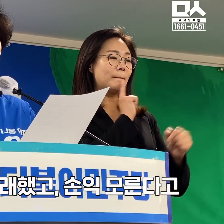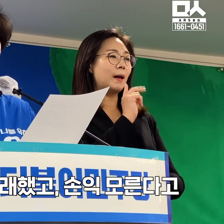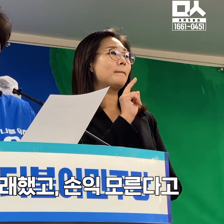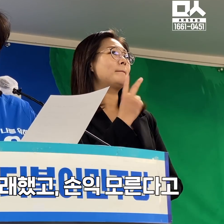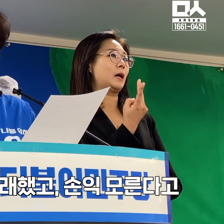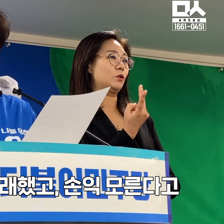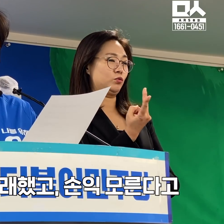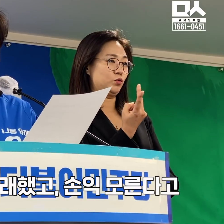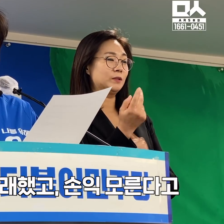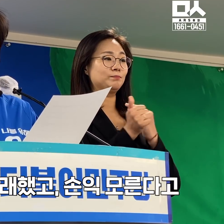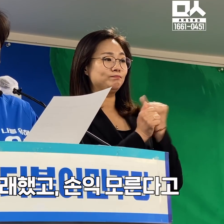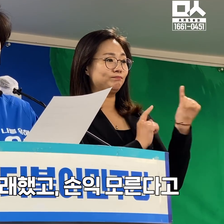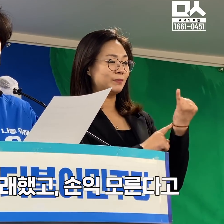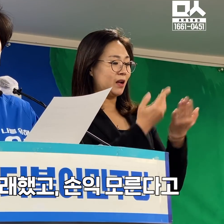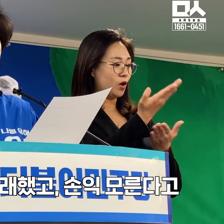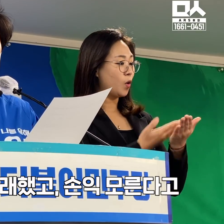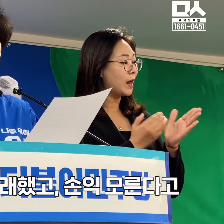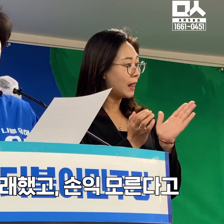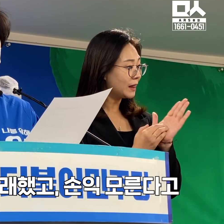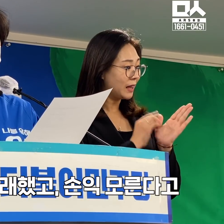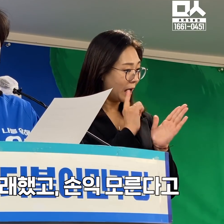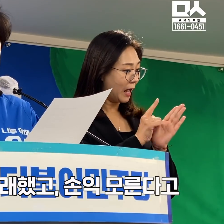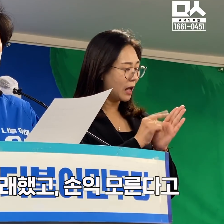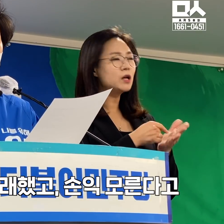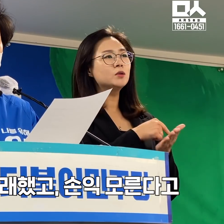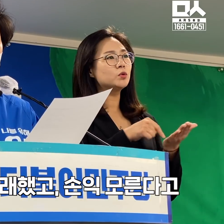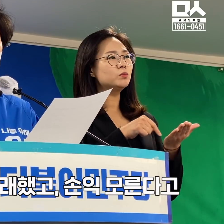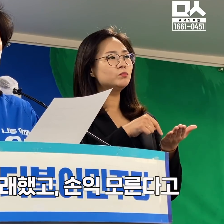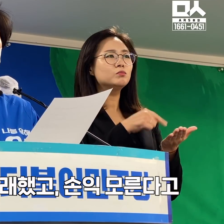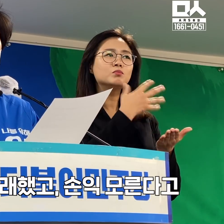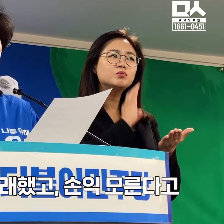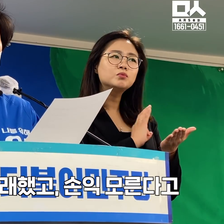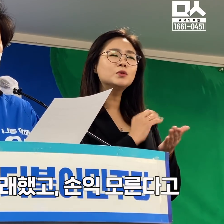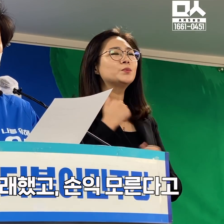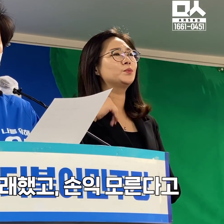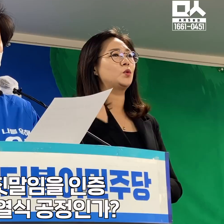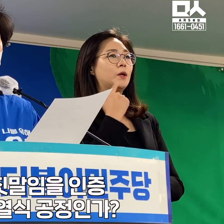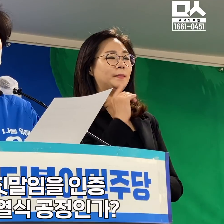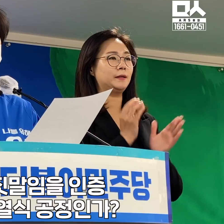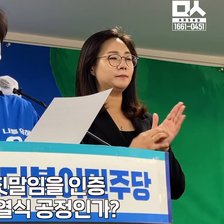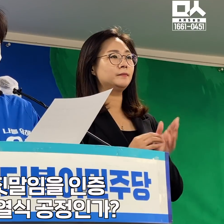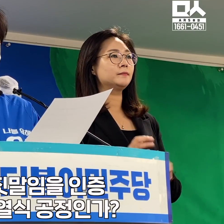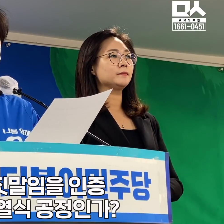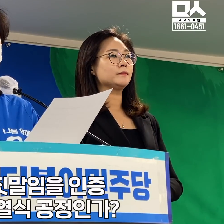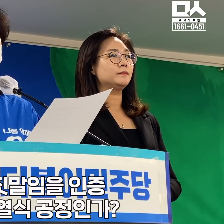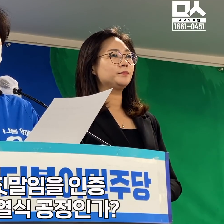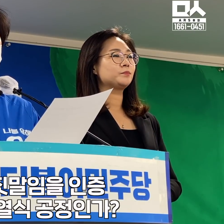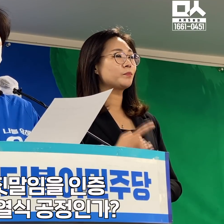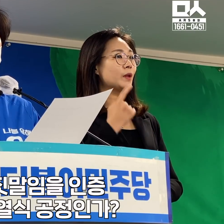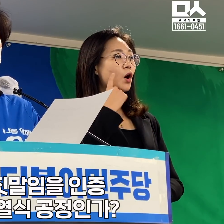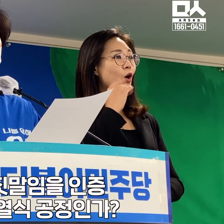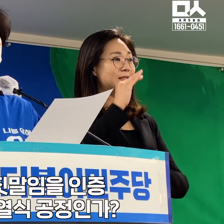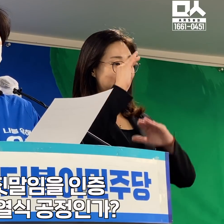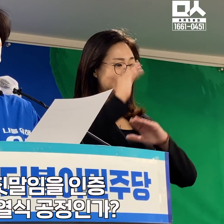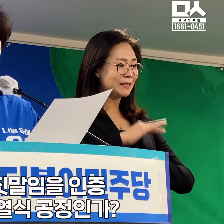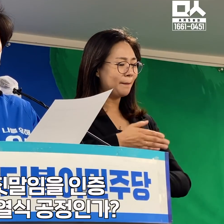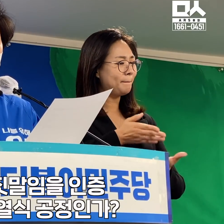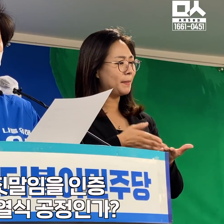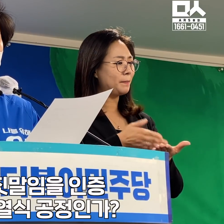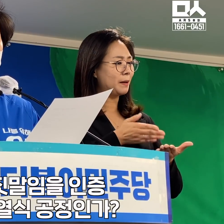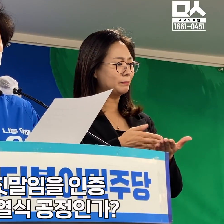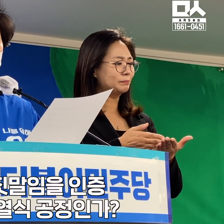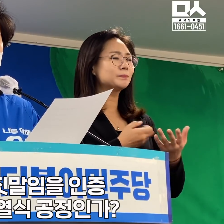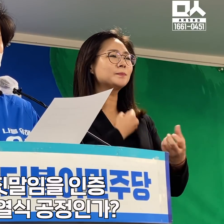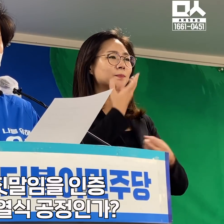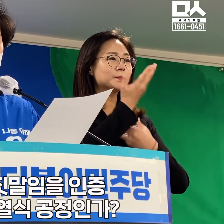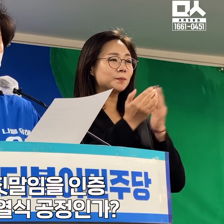바꾸고 배우자가 거래를 했다, 손익은 알 수 없다고 합니다. 그동안 거짓 해명을 스스로